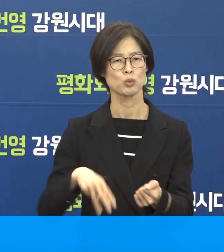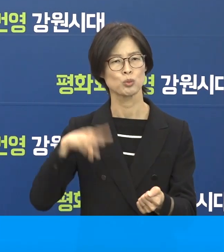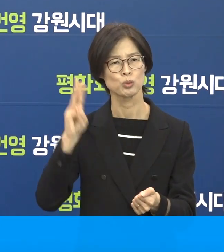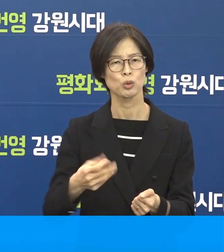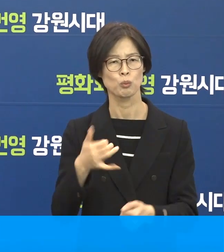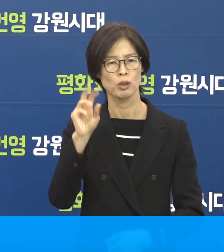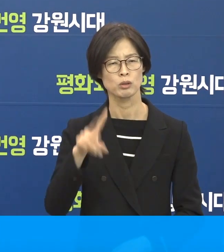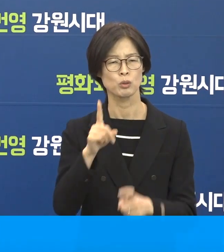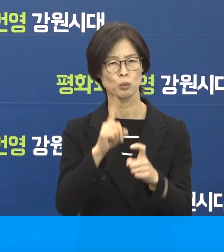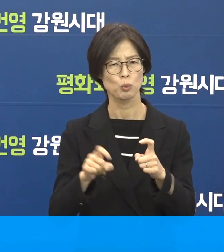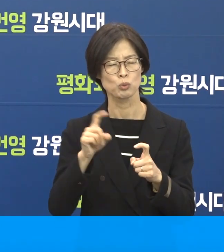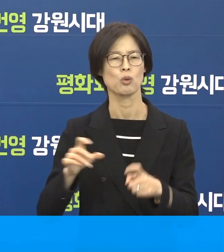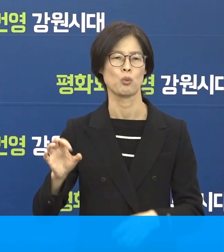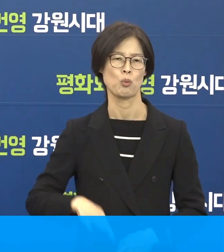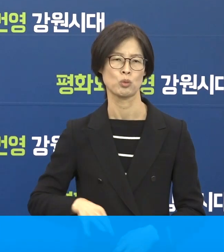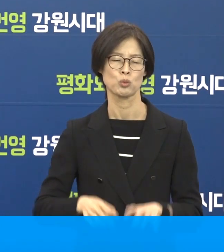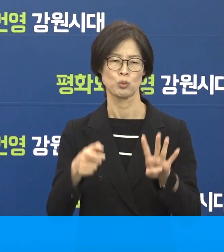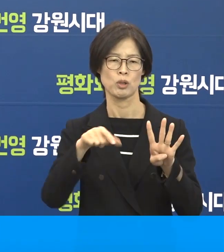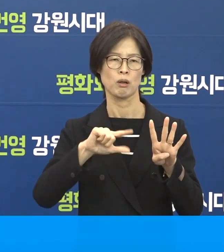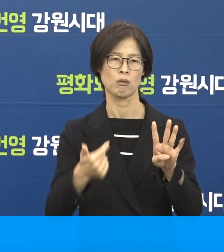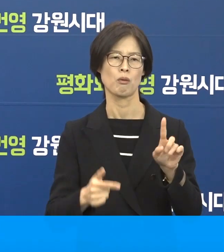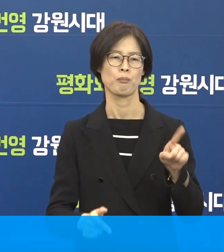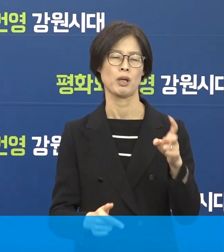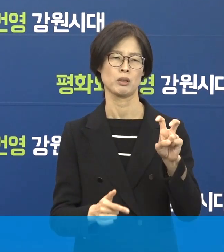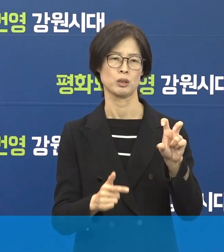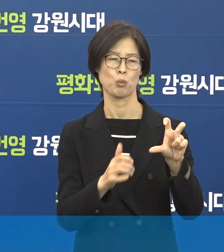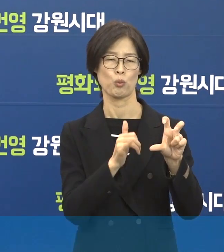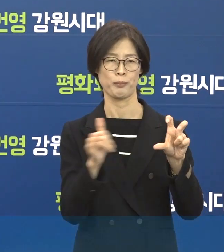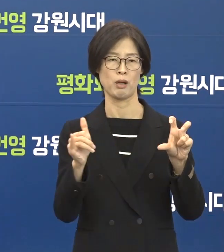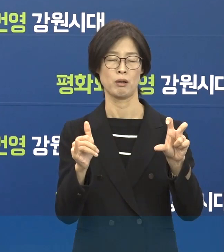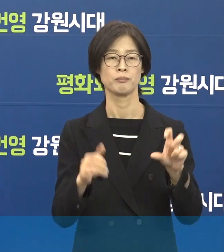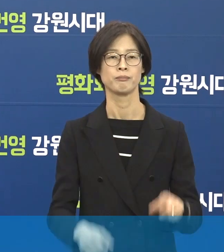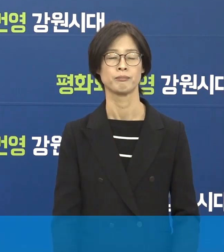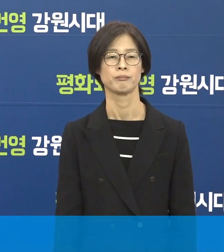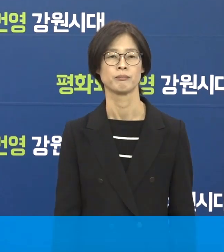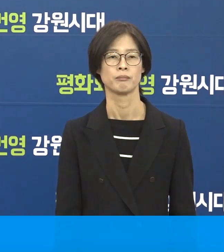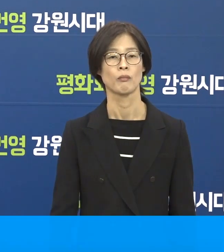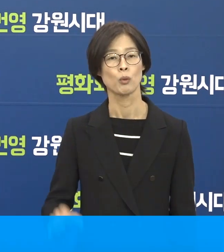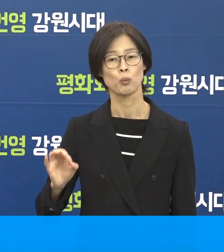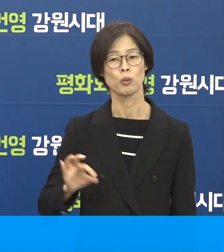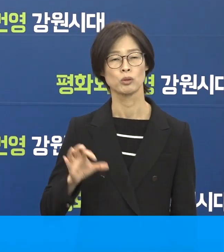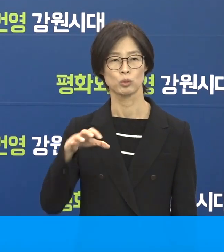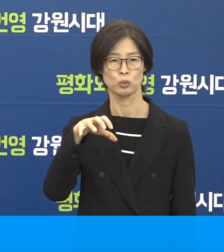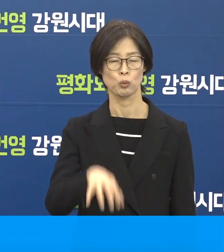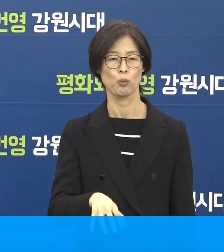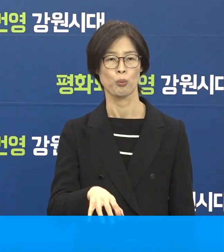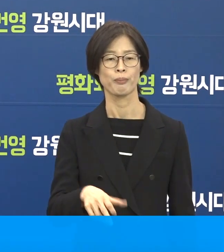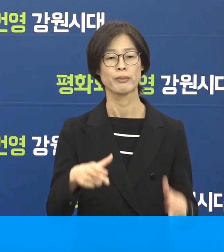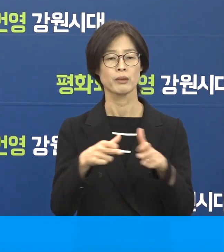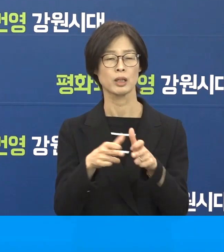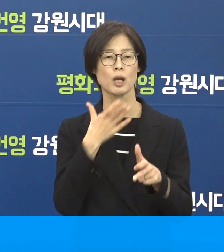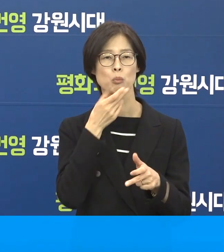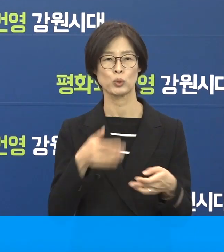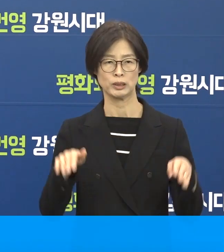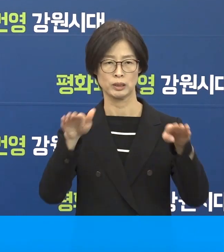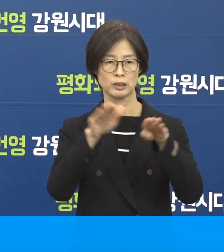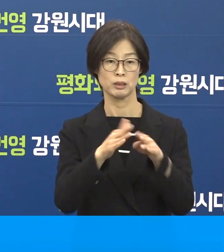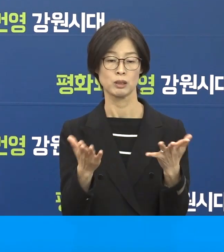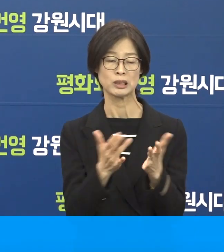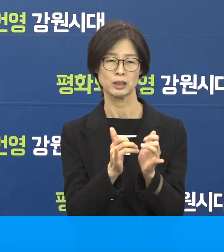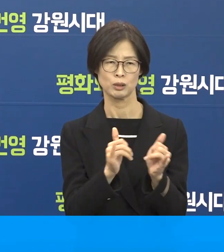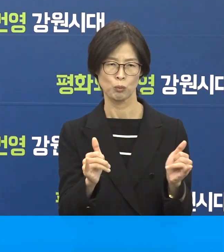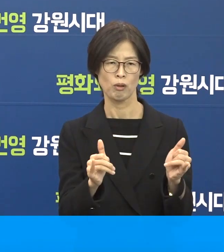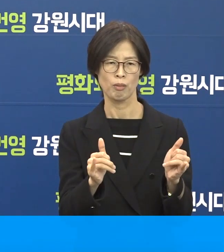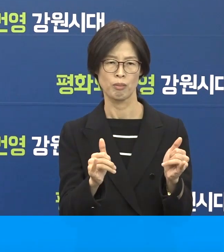고성 등 4건 125명이 발생하였습니다. 원주에서는 장애인 복지시설에